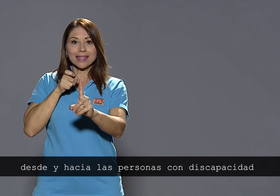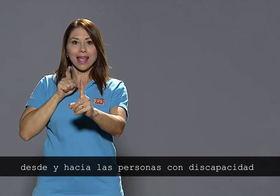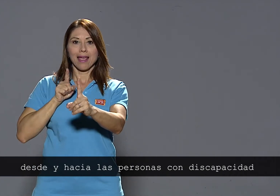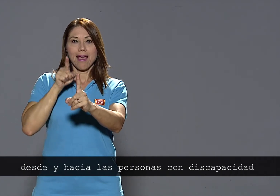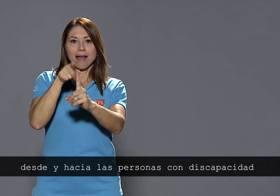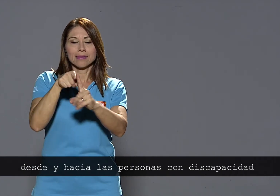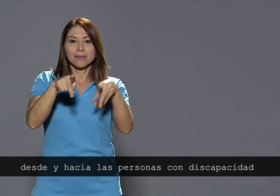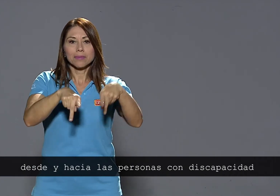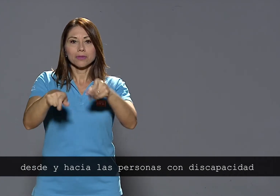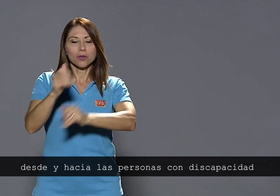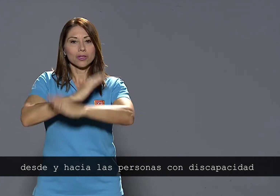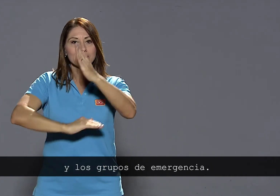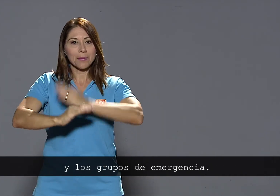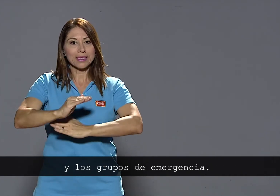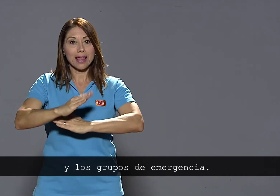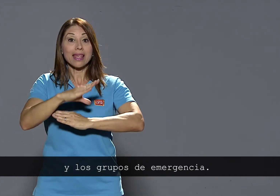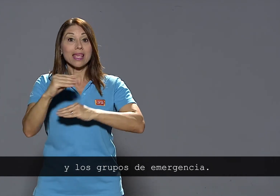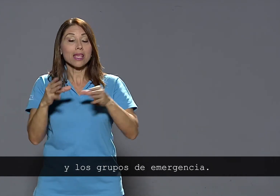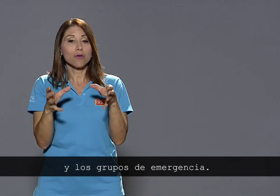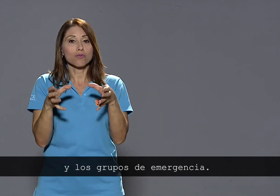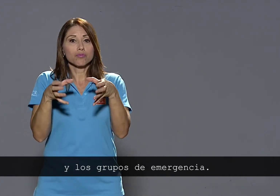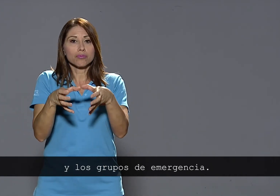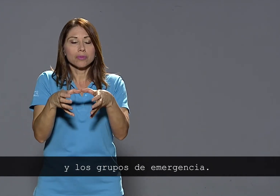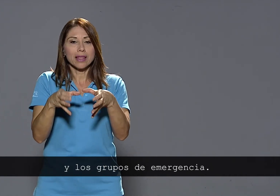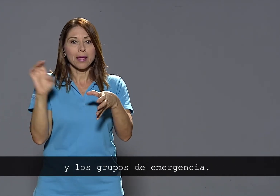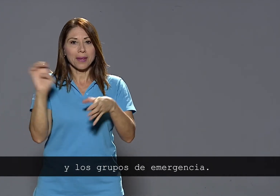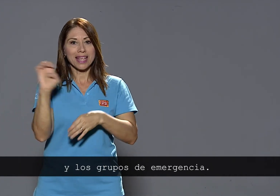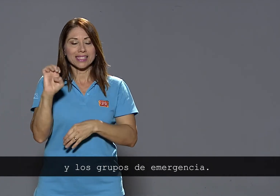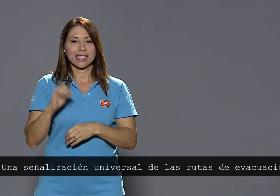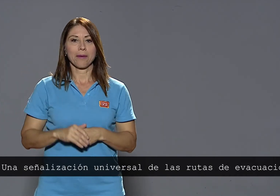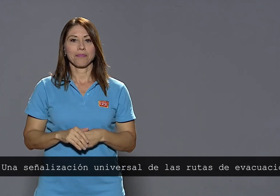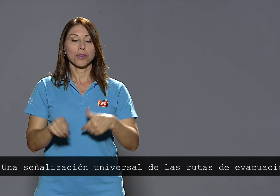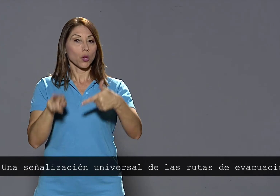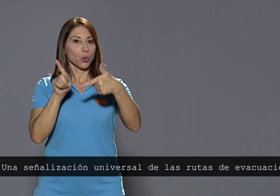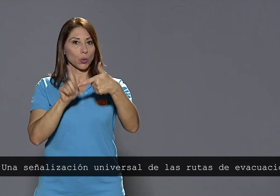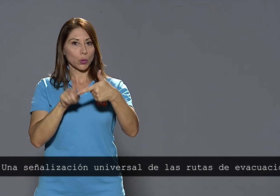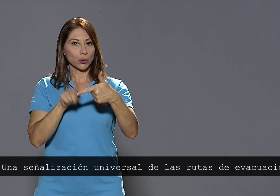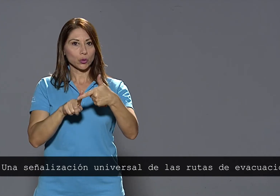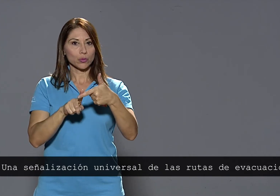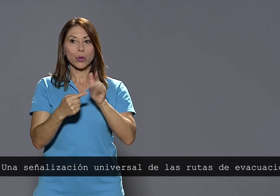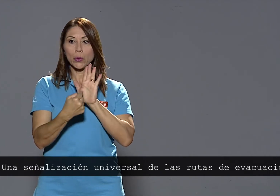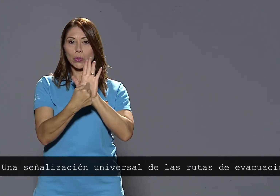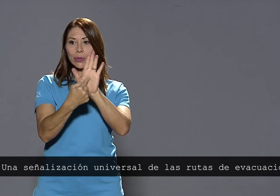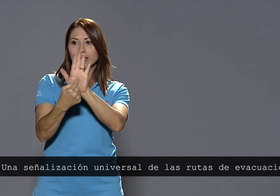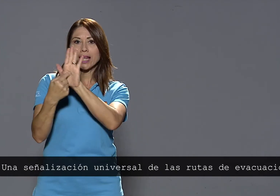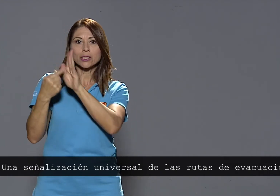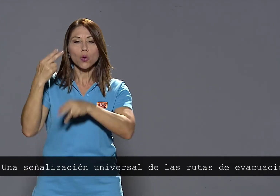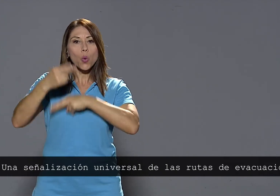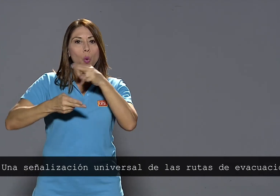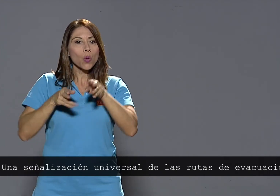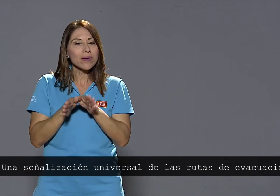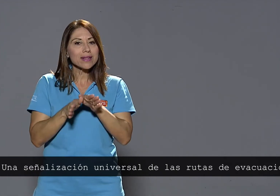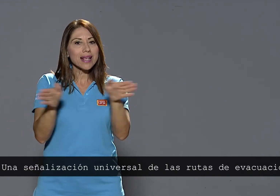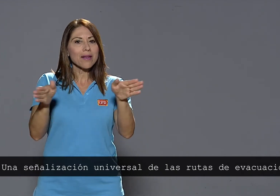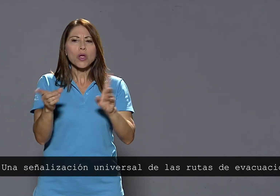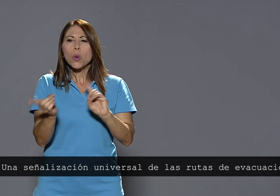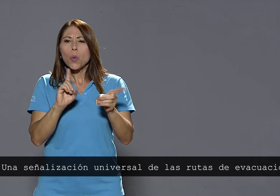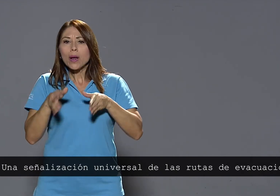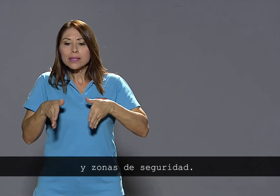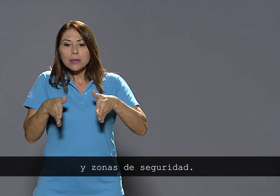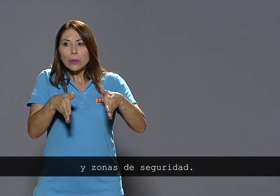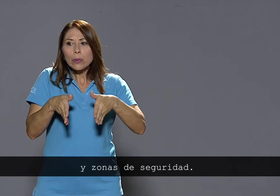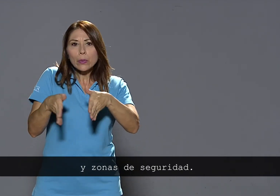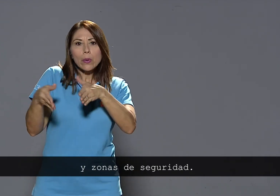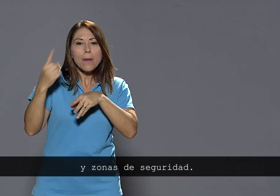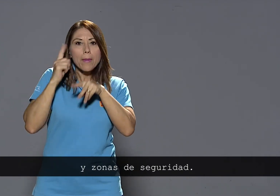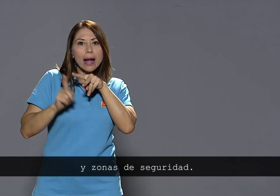las personas con discapacidad y los grupos de emergencia. 2. Una señalización universal de las rutas de